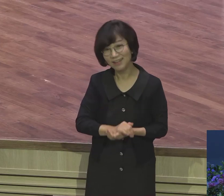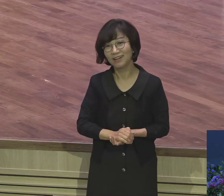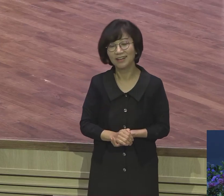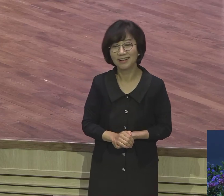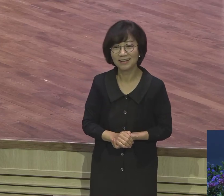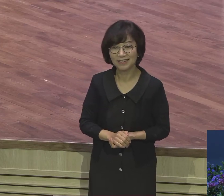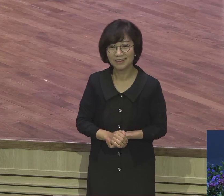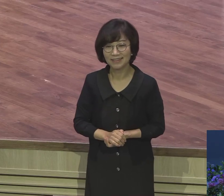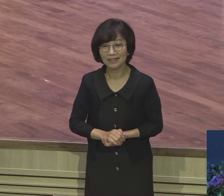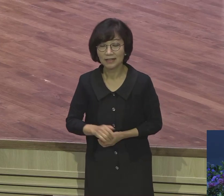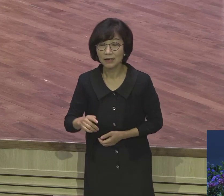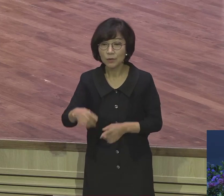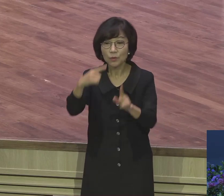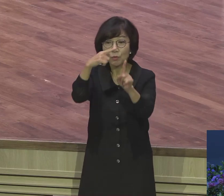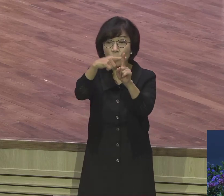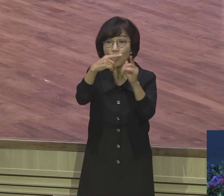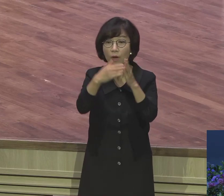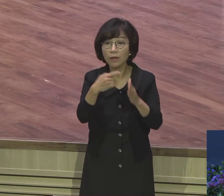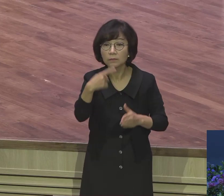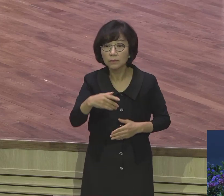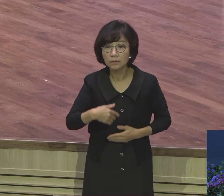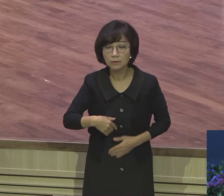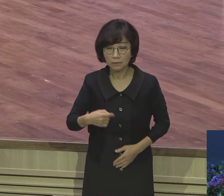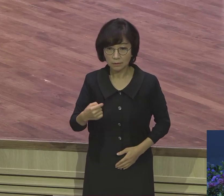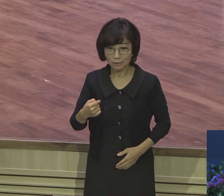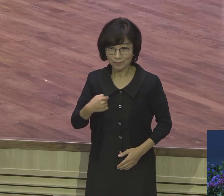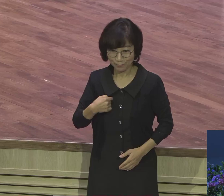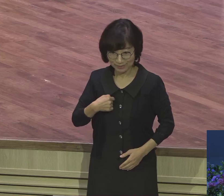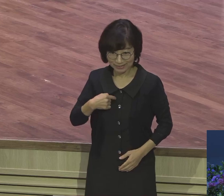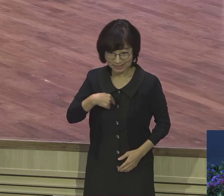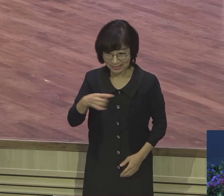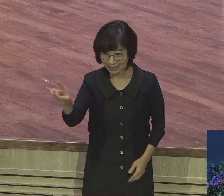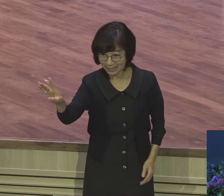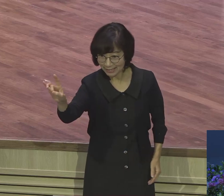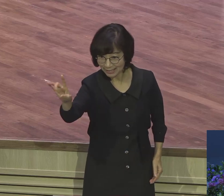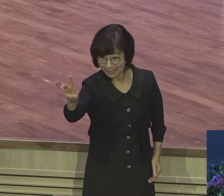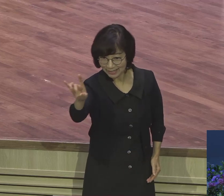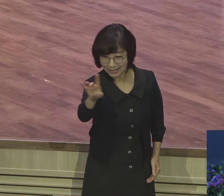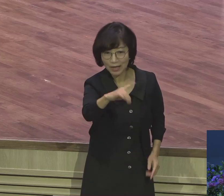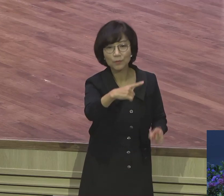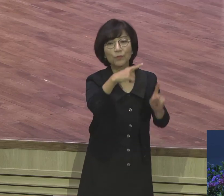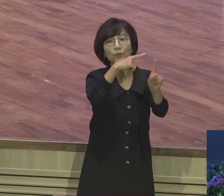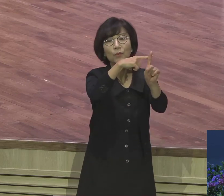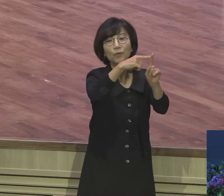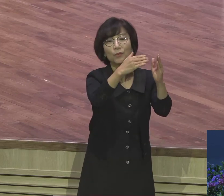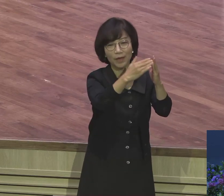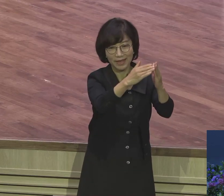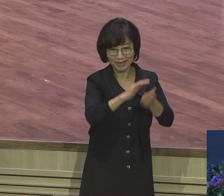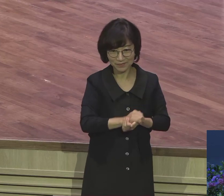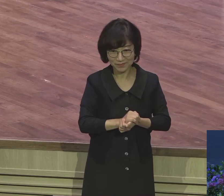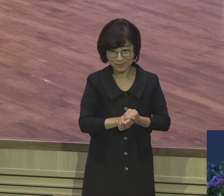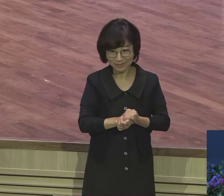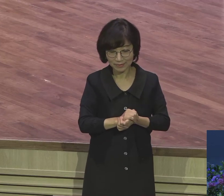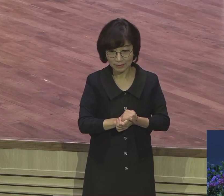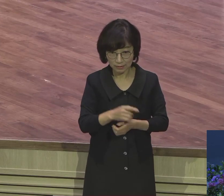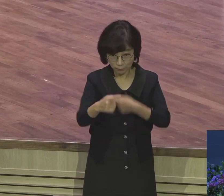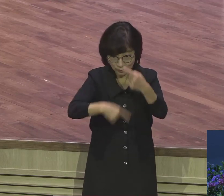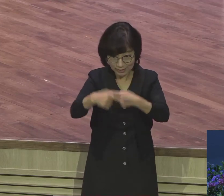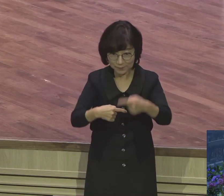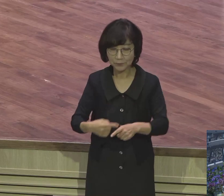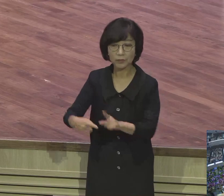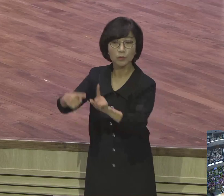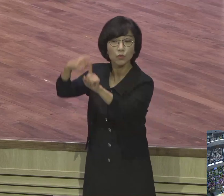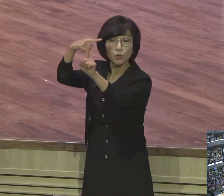교회가 여러분 자신이에요. 이건 예배당이에요. 건물이에요. 교회가 누구냐? 나예요. 나. 따라서 교회는